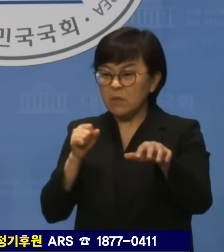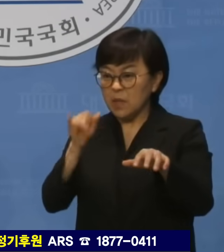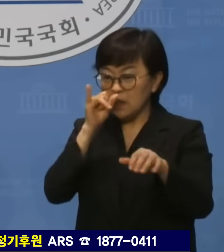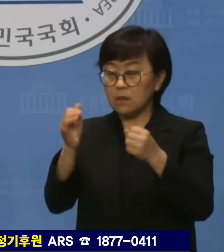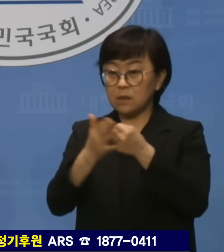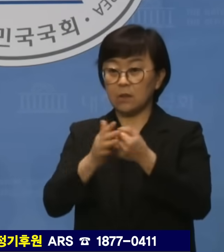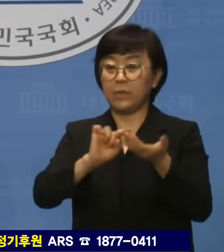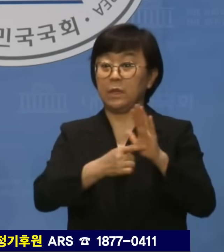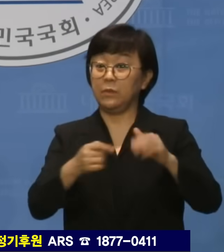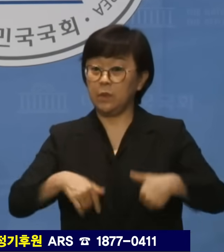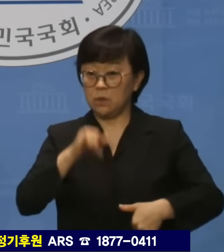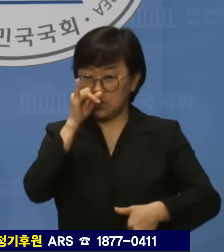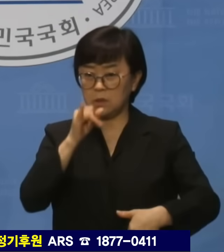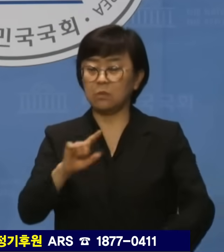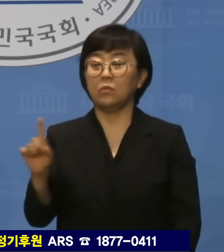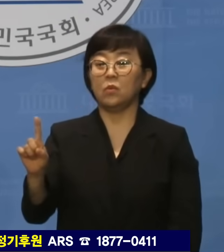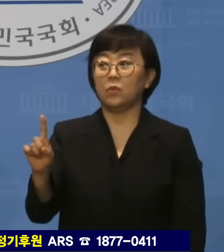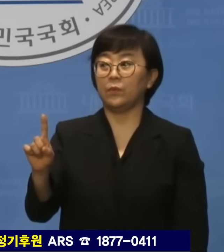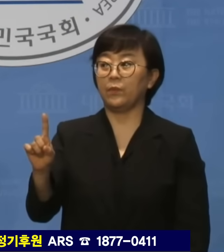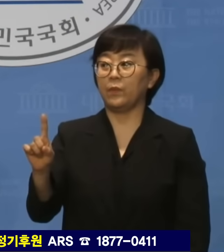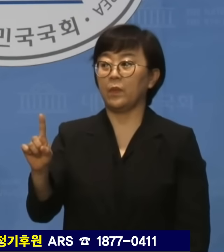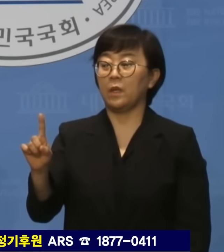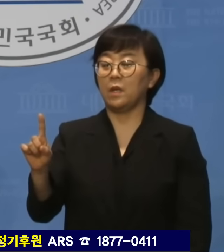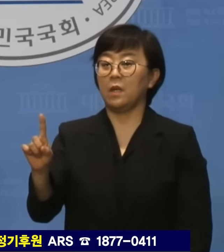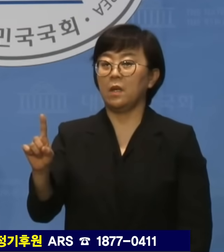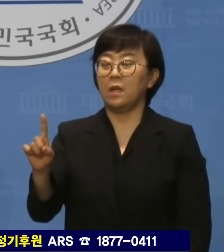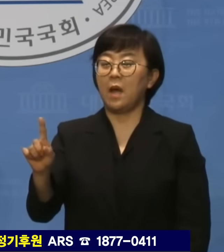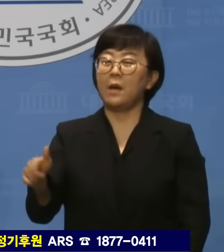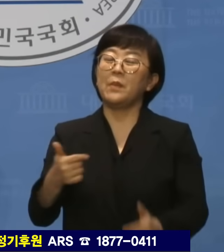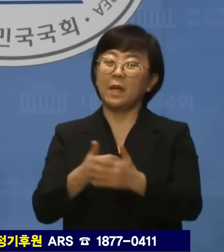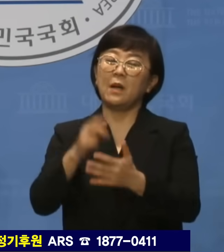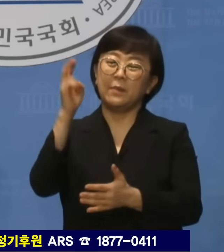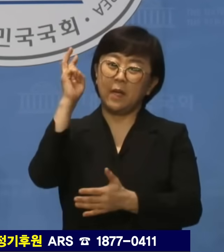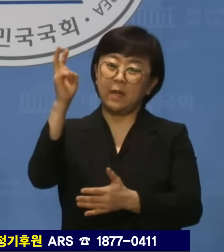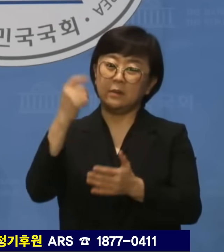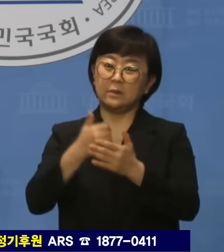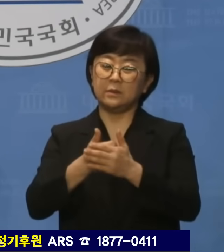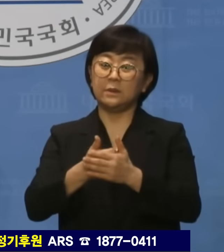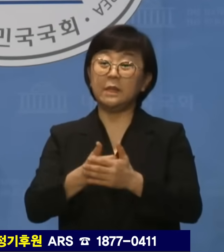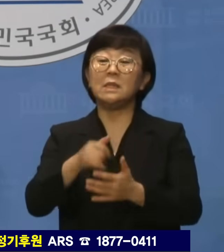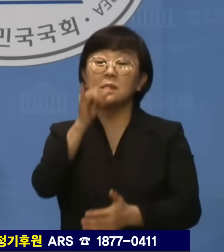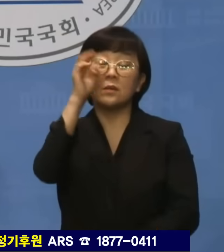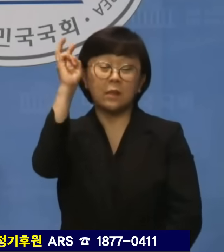한다라고 말씀드렸습니다. 사실은 예견된 일이었습니다. 왜냐하면